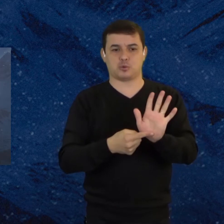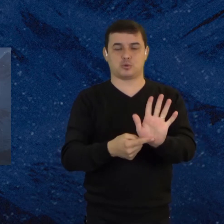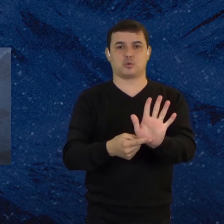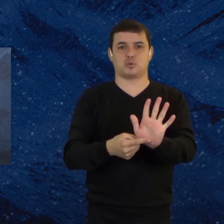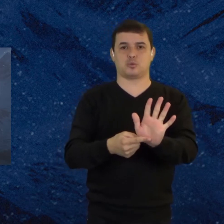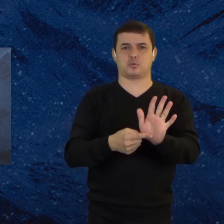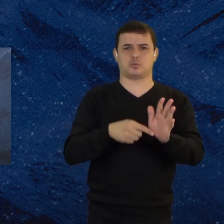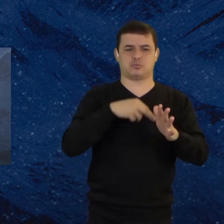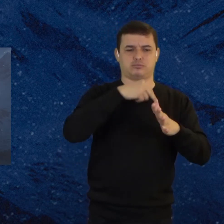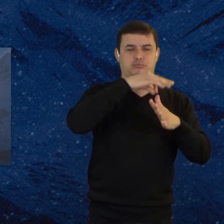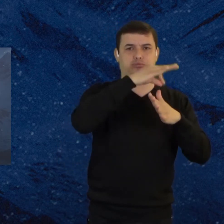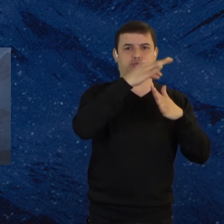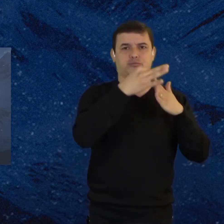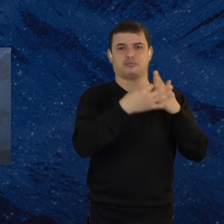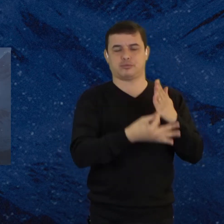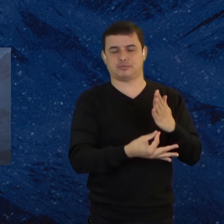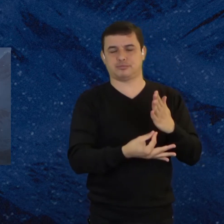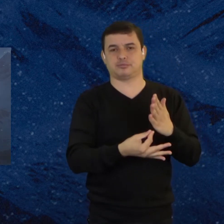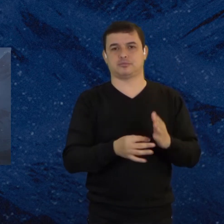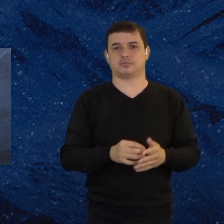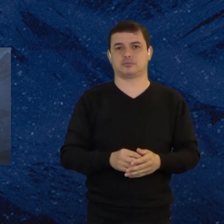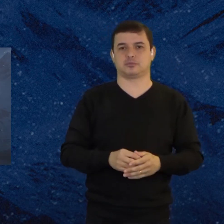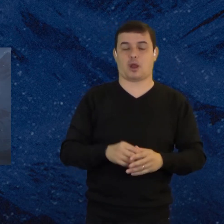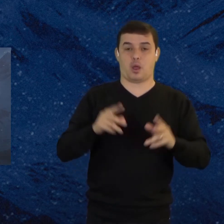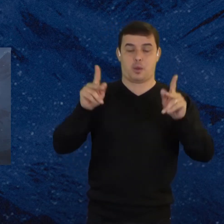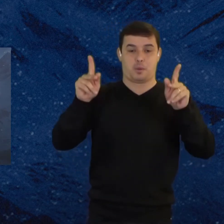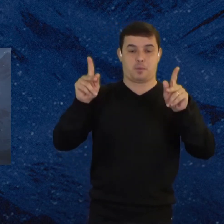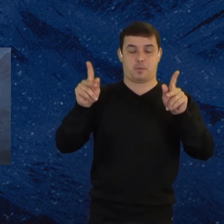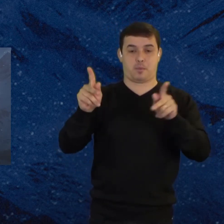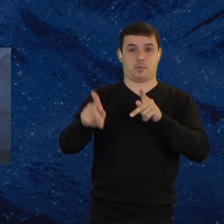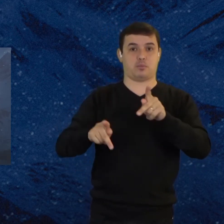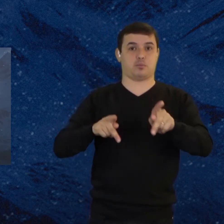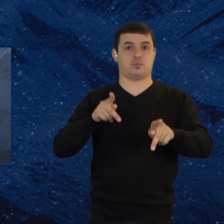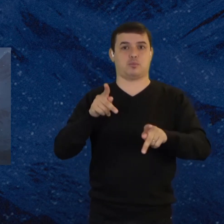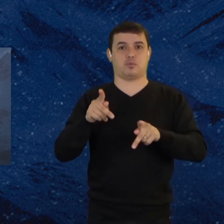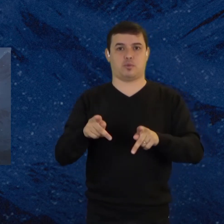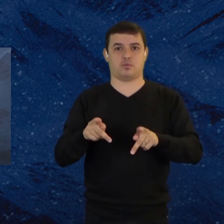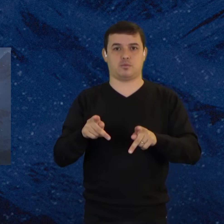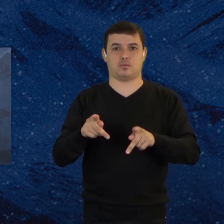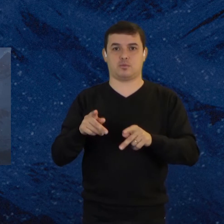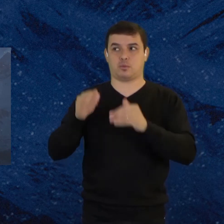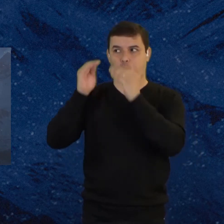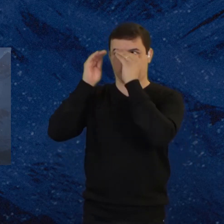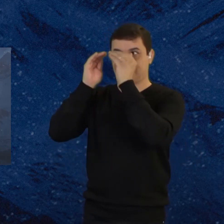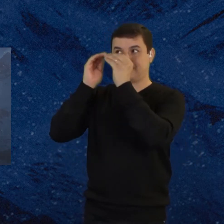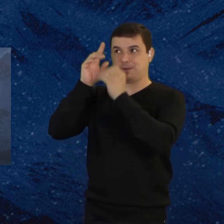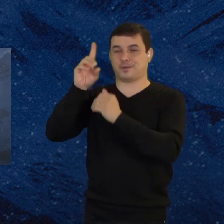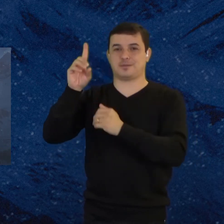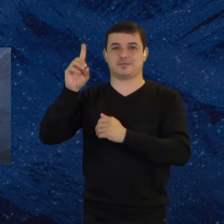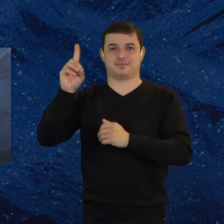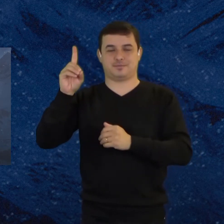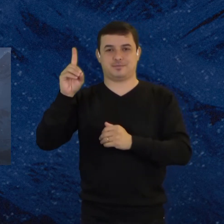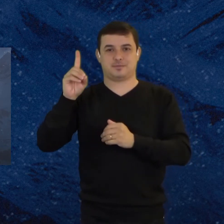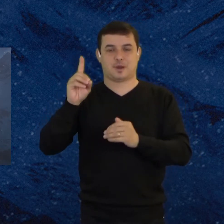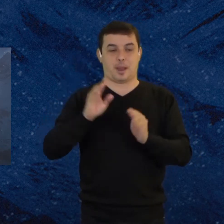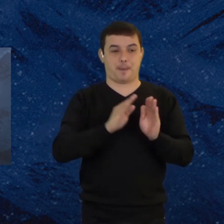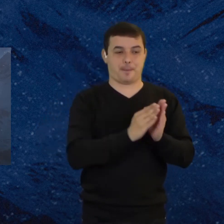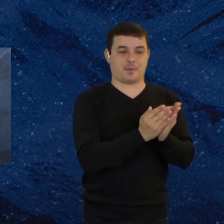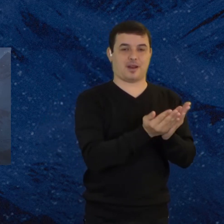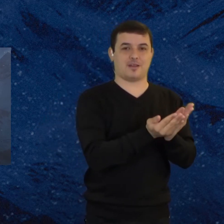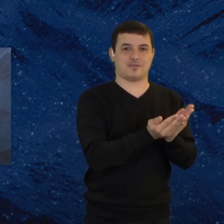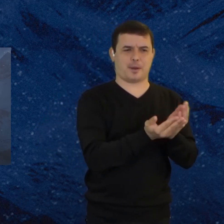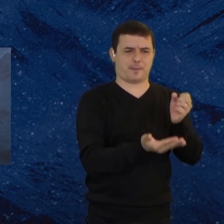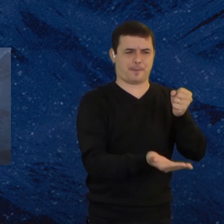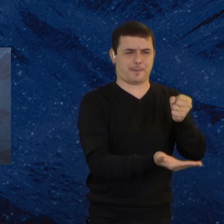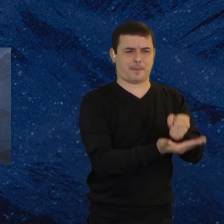Israel. E o povo ficava ali, né, guardando todas aquelas orientações de Deus, ou seja, a palavra fundamental